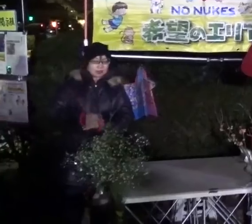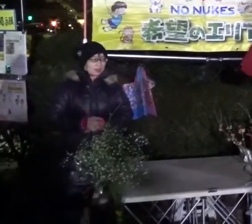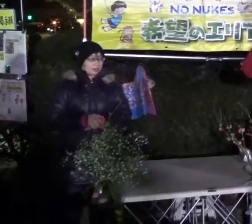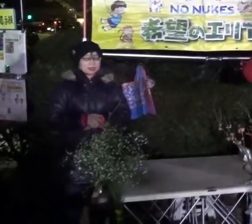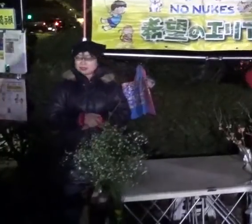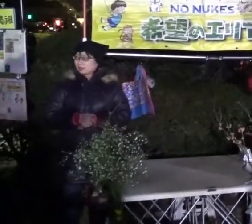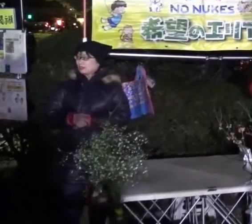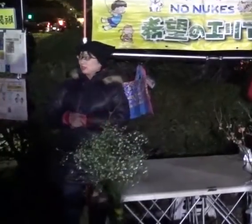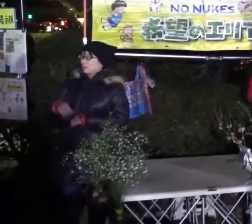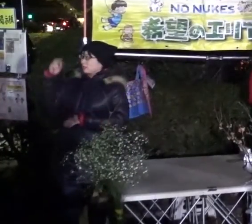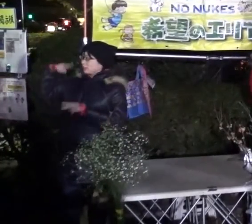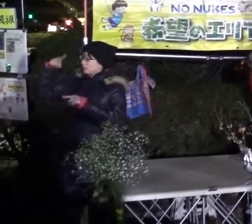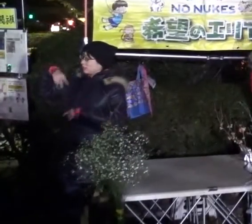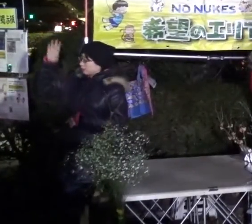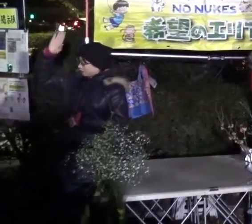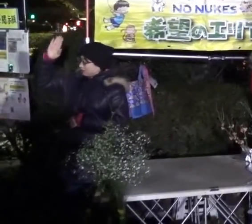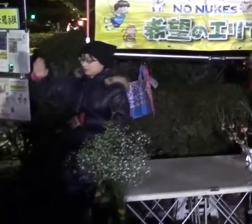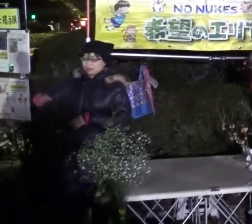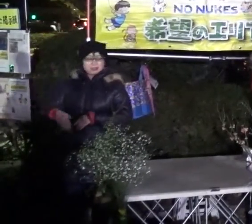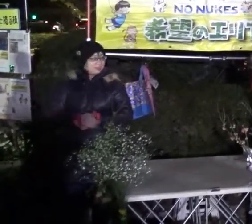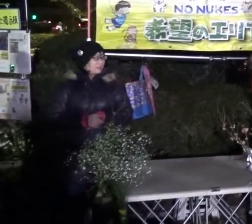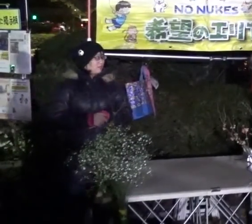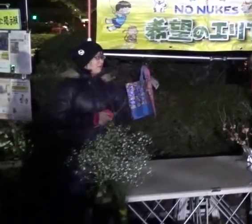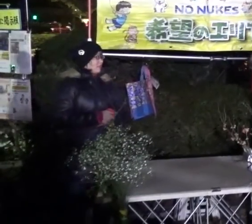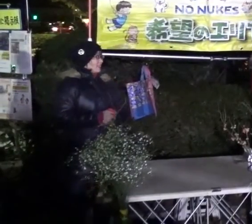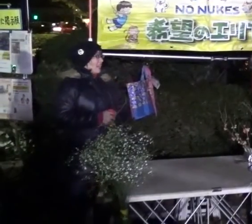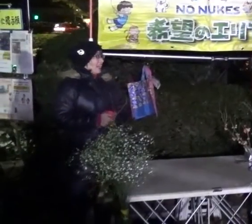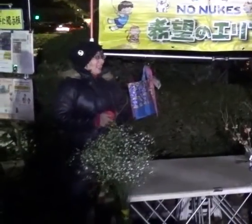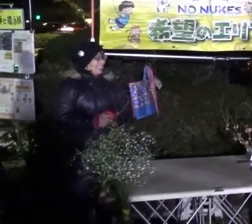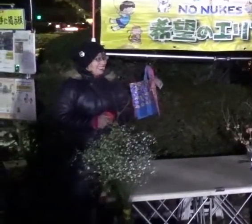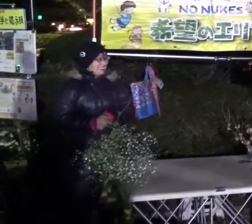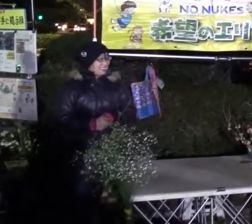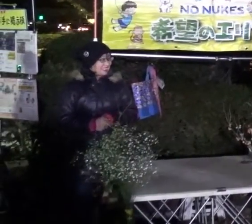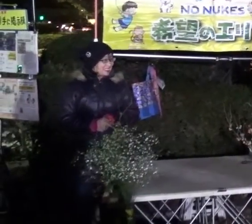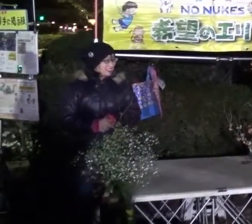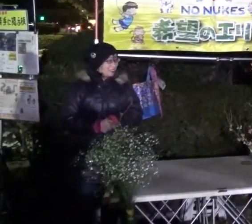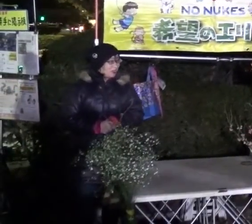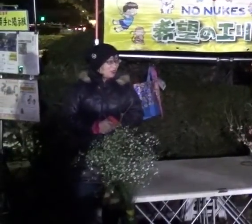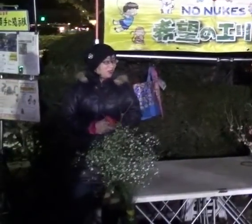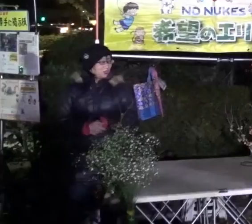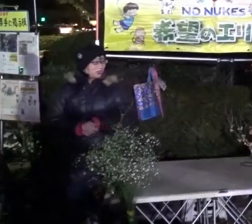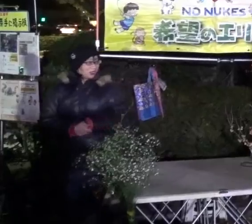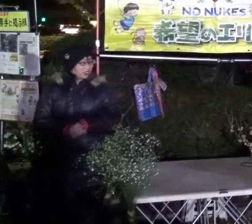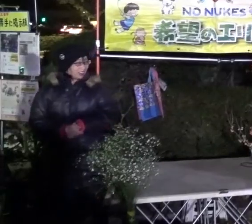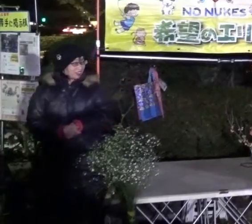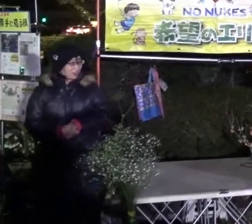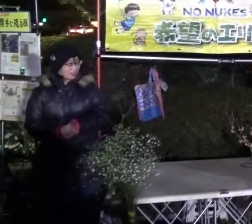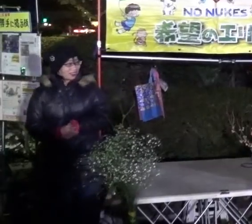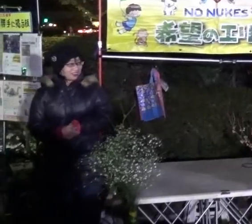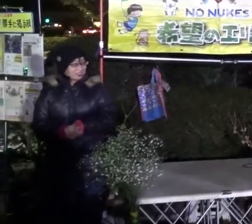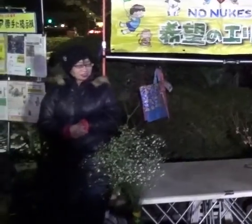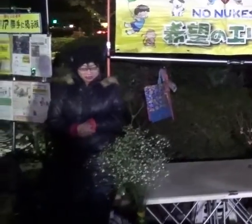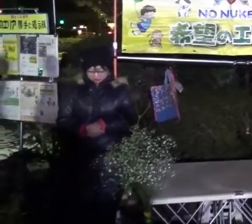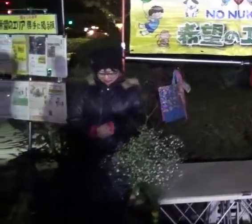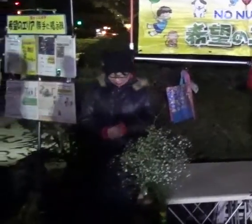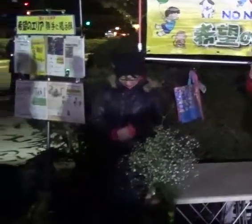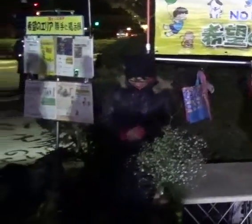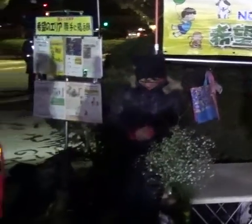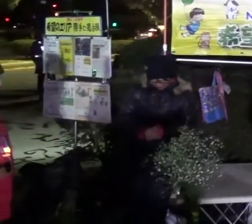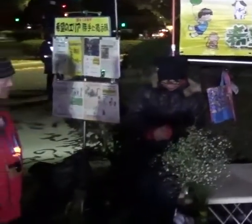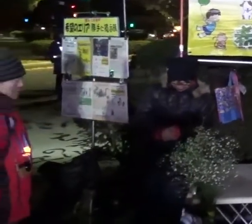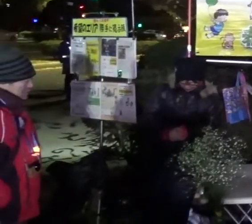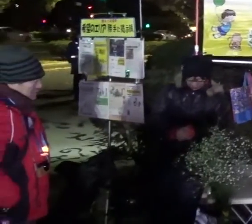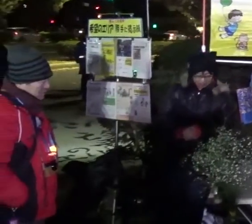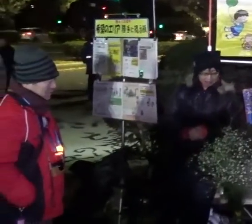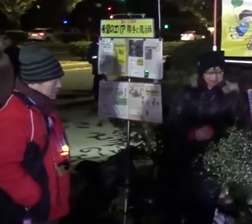尚読んでくださいね。はいはい、ではありがとうございます。お願いします。